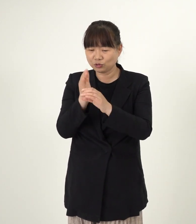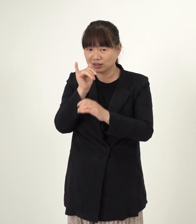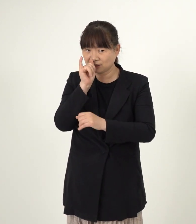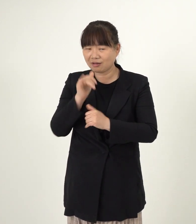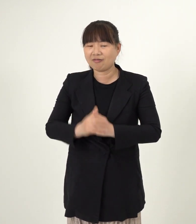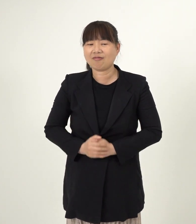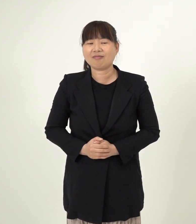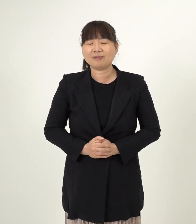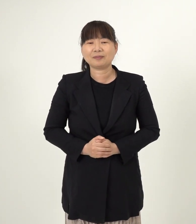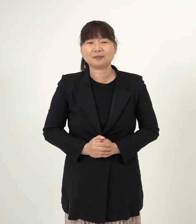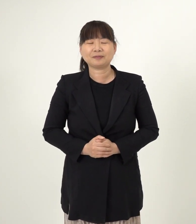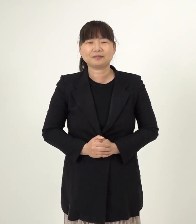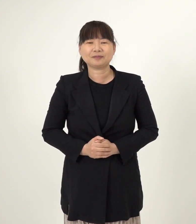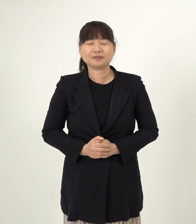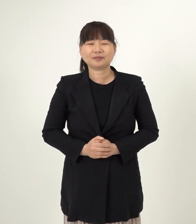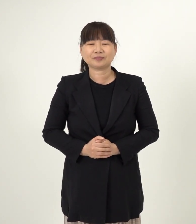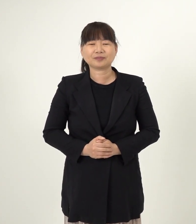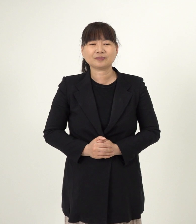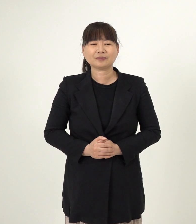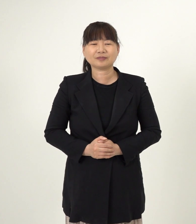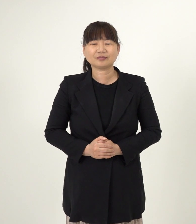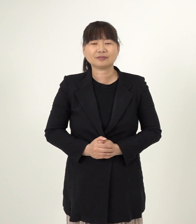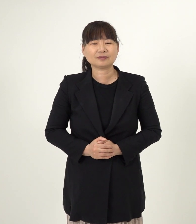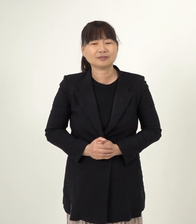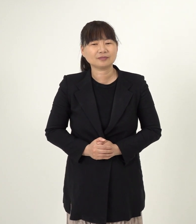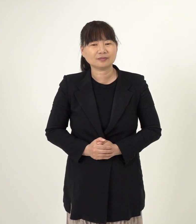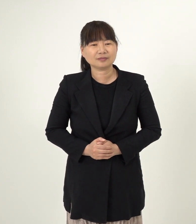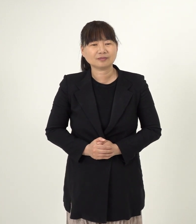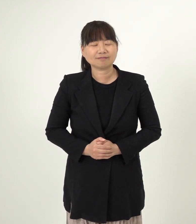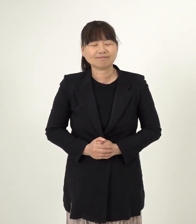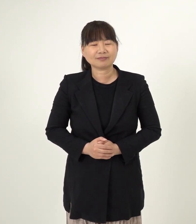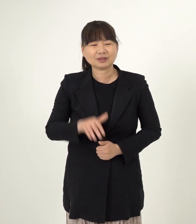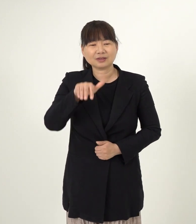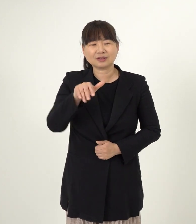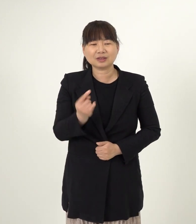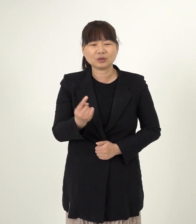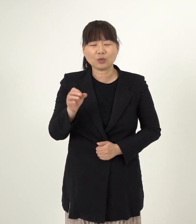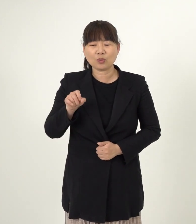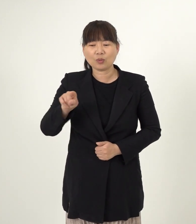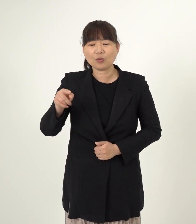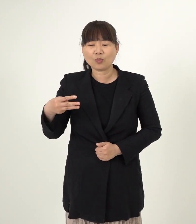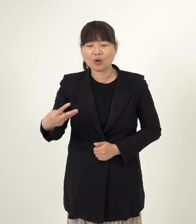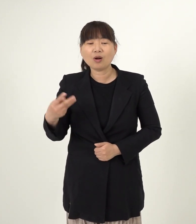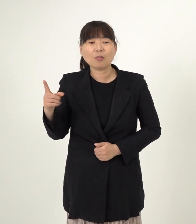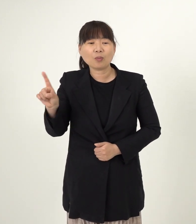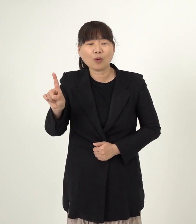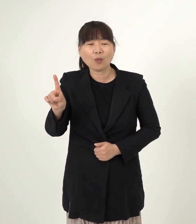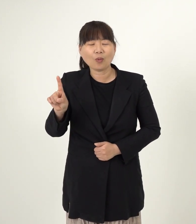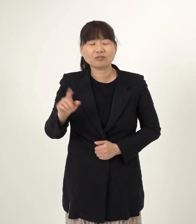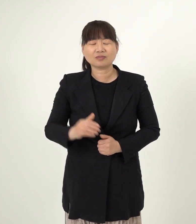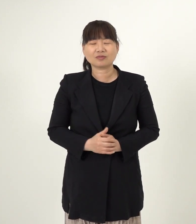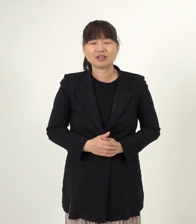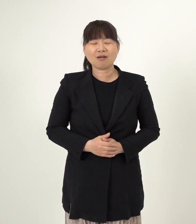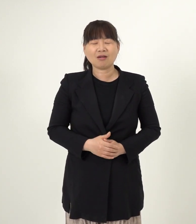그런 얘기를 해요. 초월이라는 것은 거대하고 위대한 모습만은